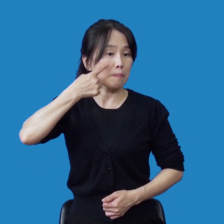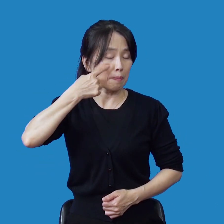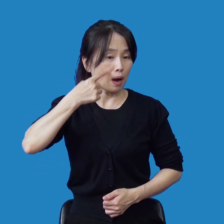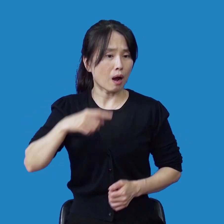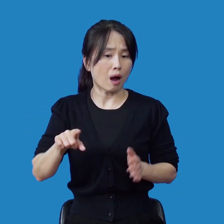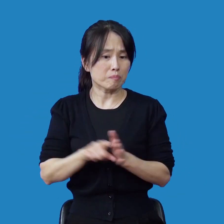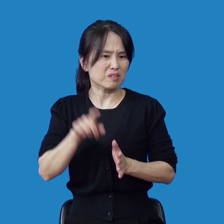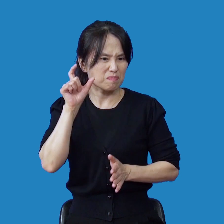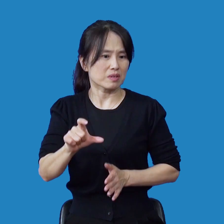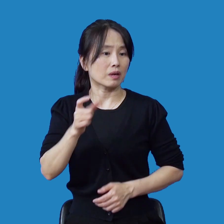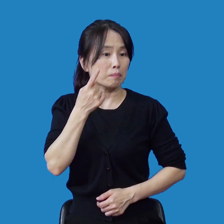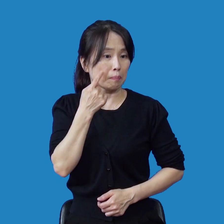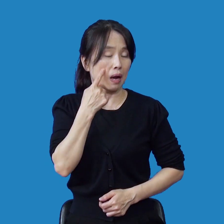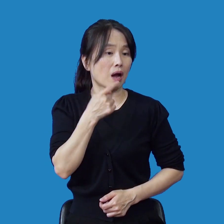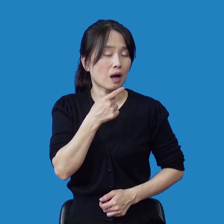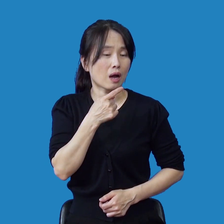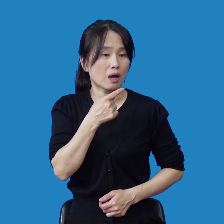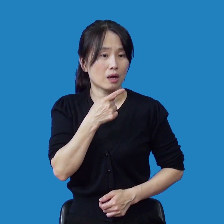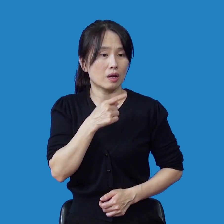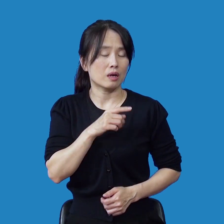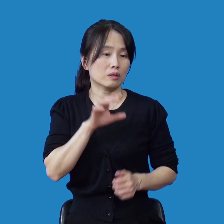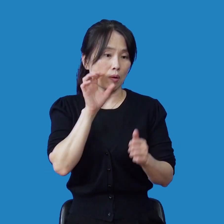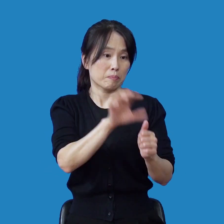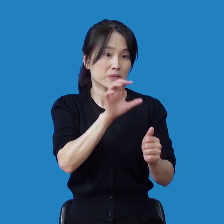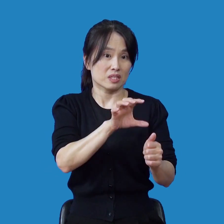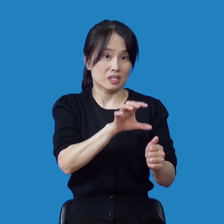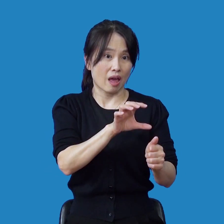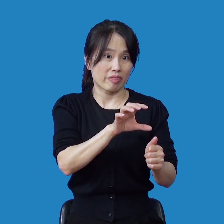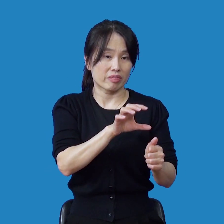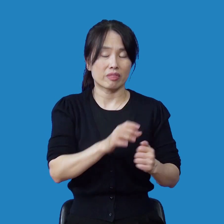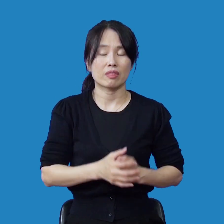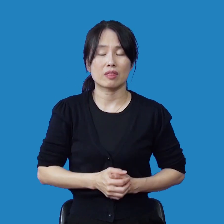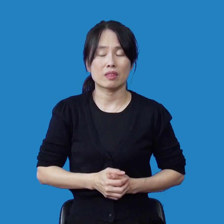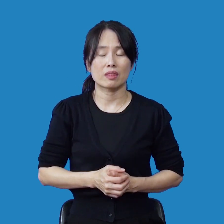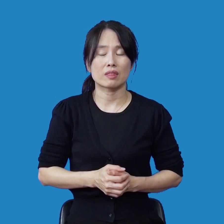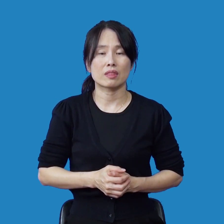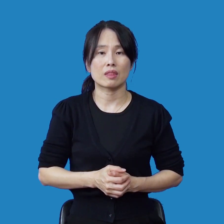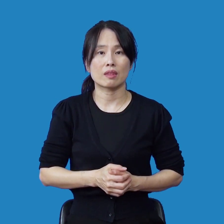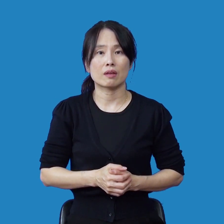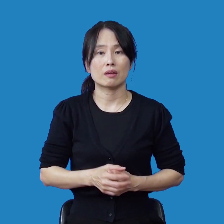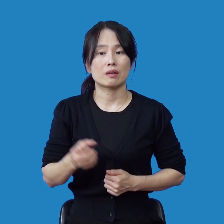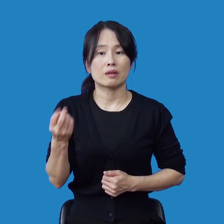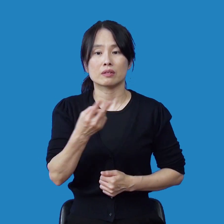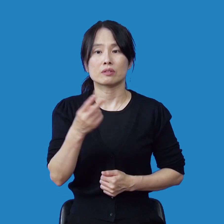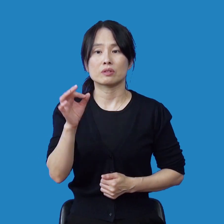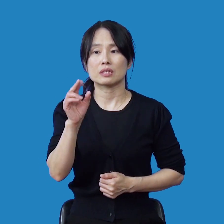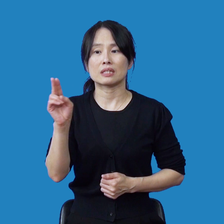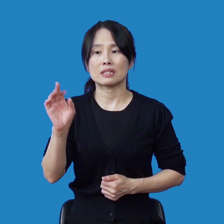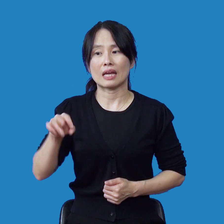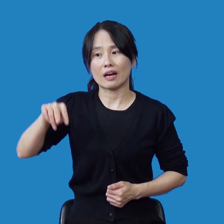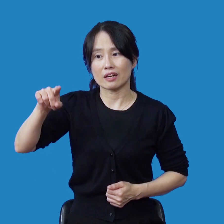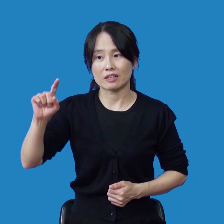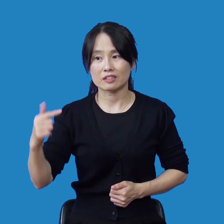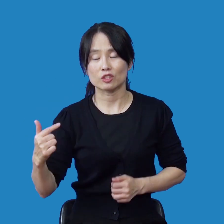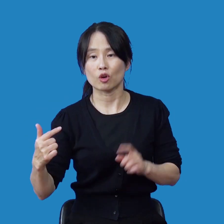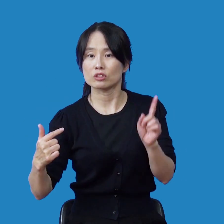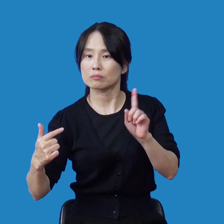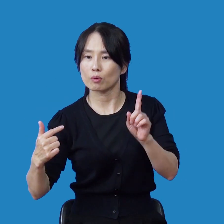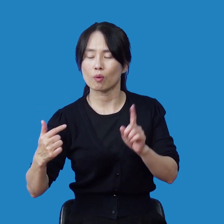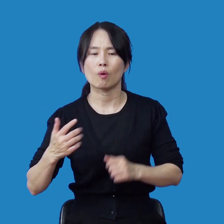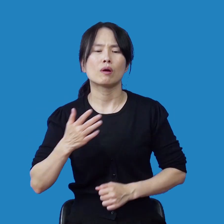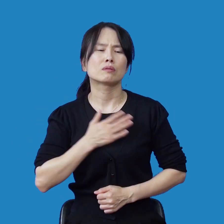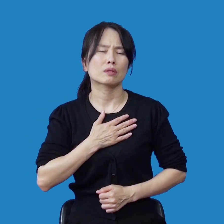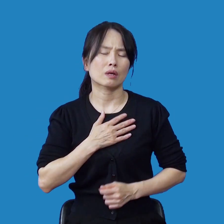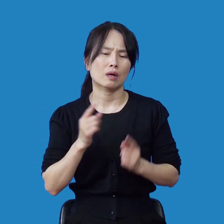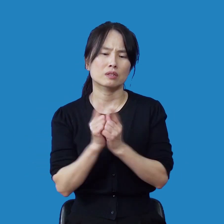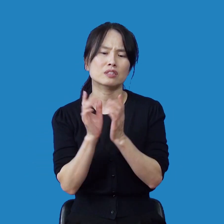해결돼. 여기까지 올라와 봐. 하는 투로 말하는 것이 핀잔이죠. 양선은 그것이 아니고 내가 그